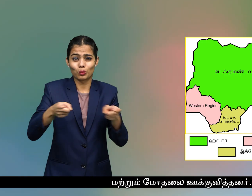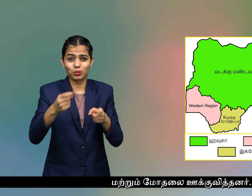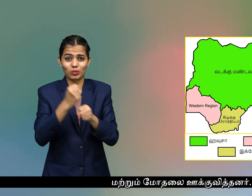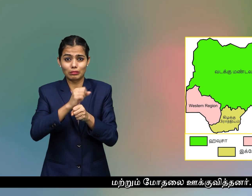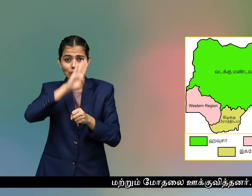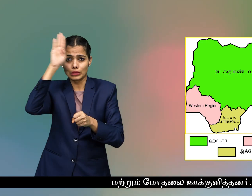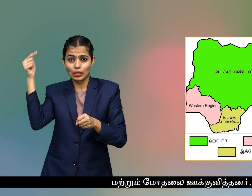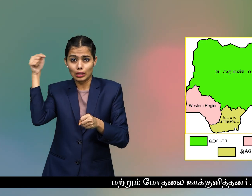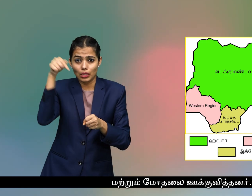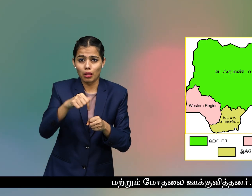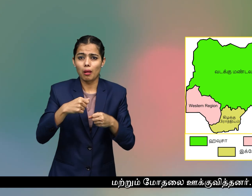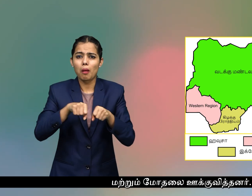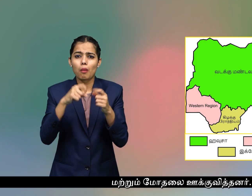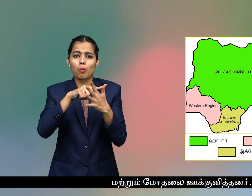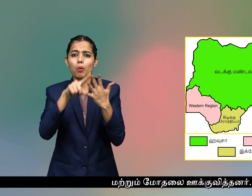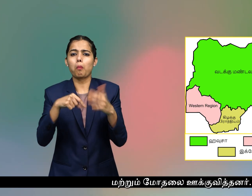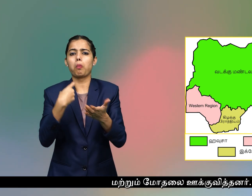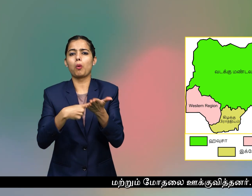ஊக்குவித்தனர்.